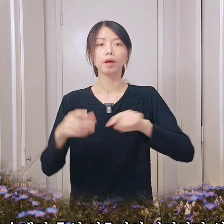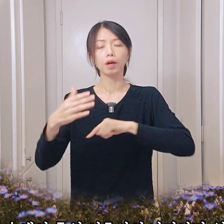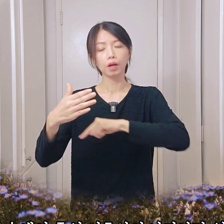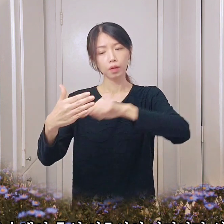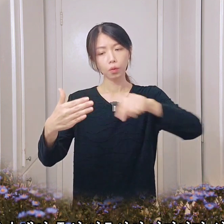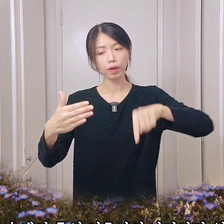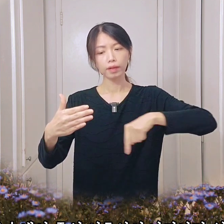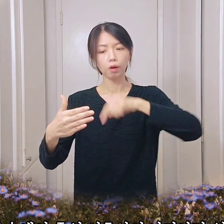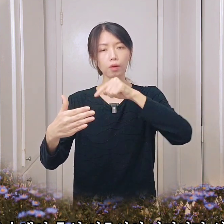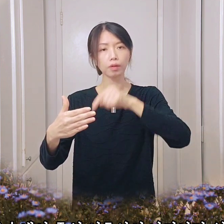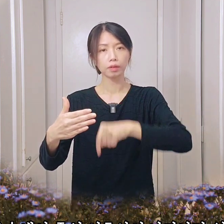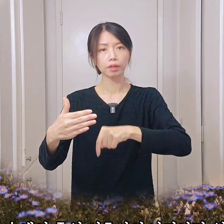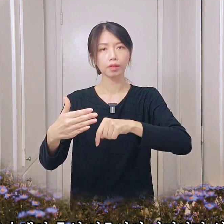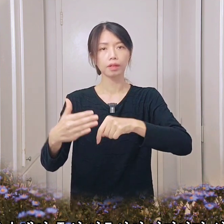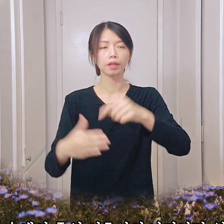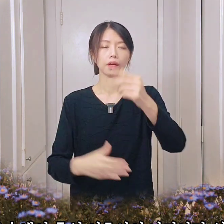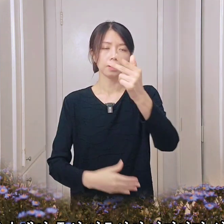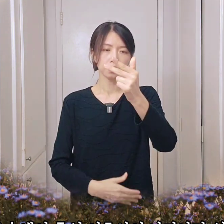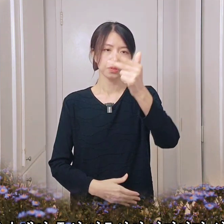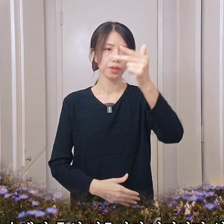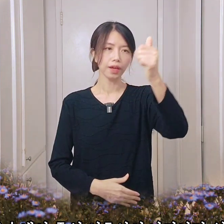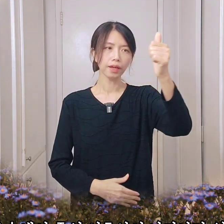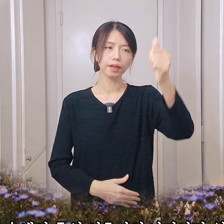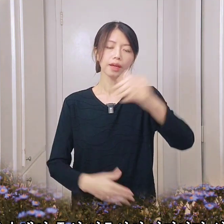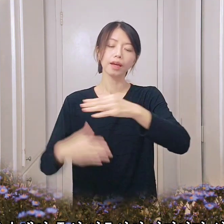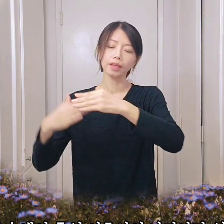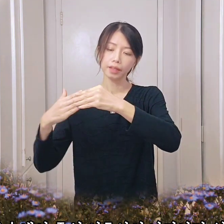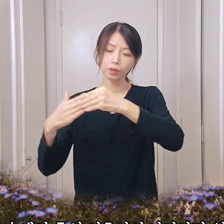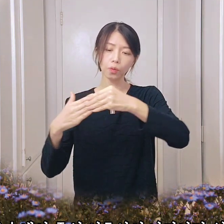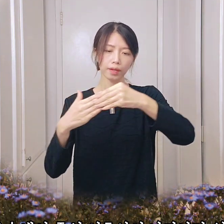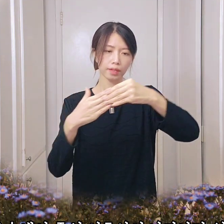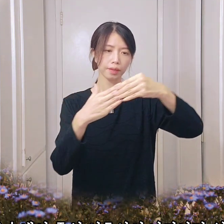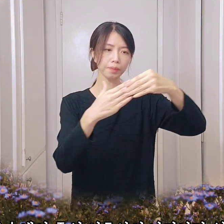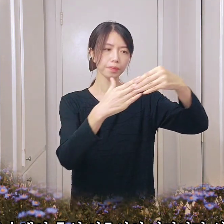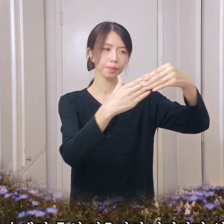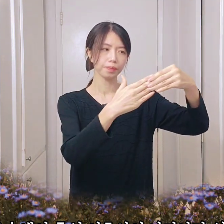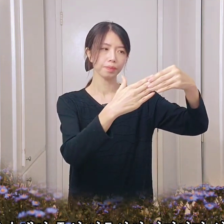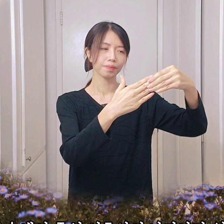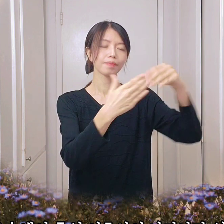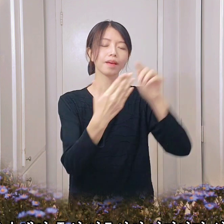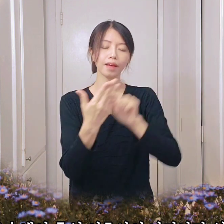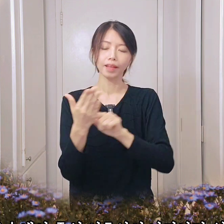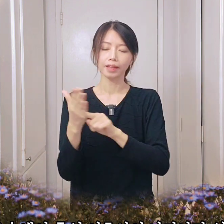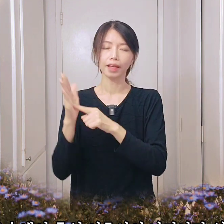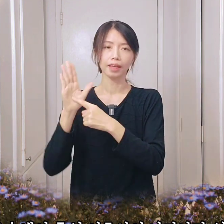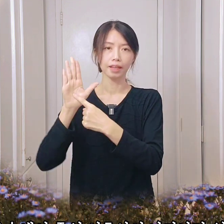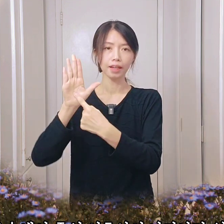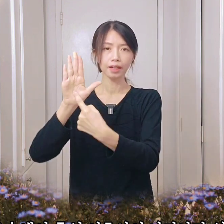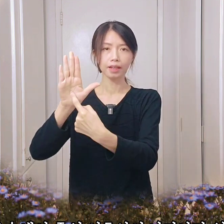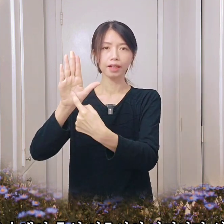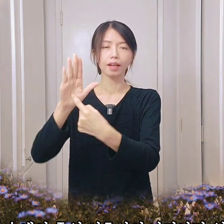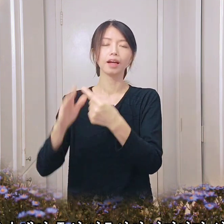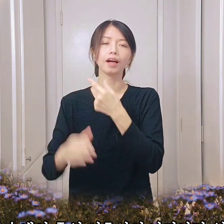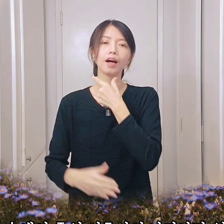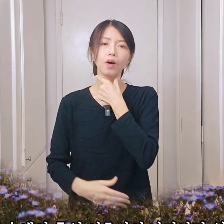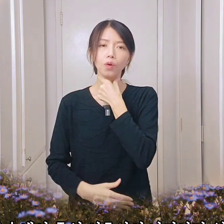걸음 속에서 주의 인도하심